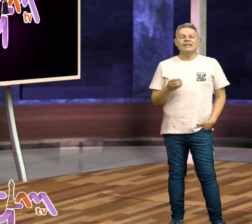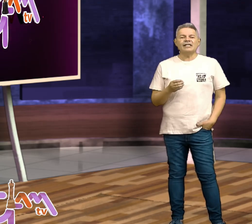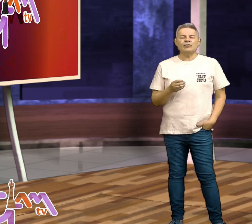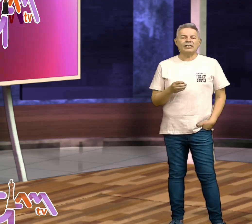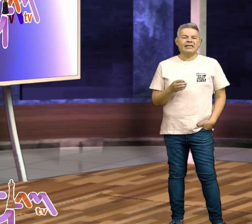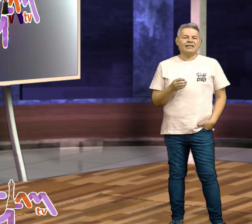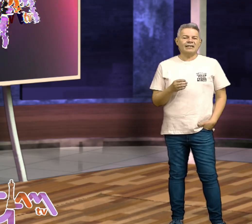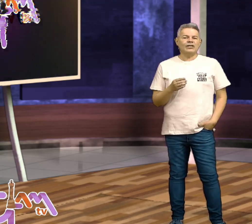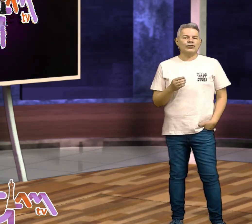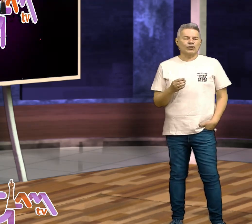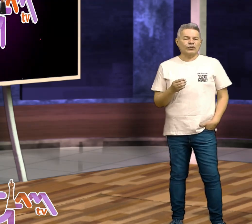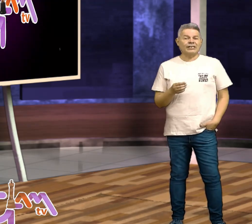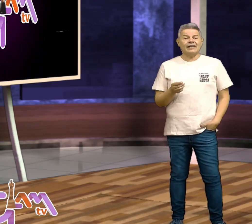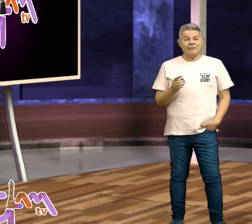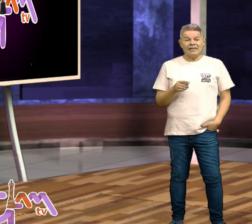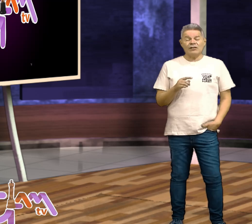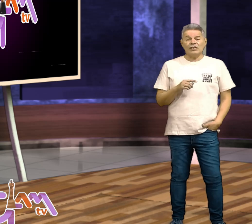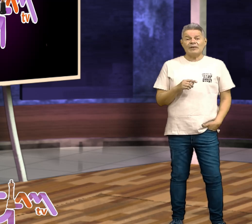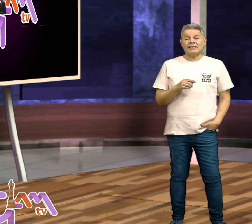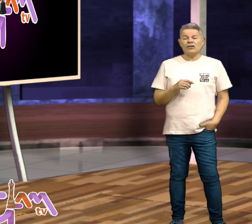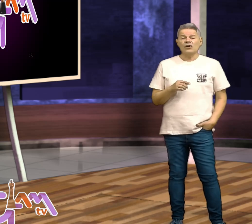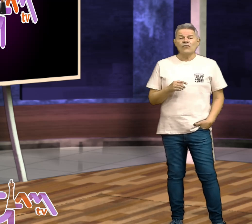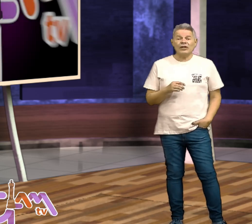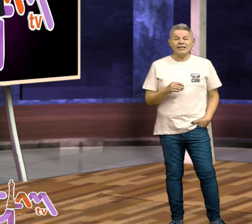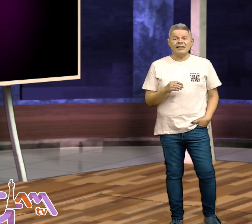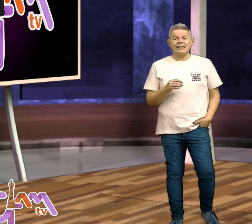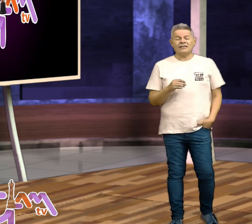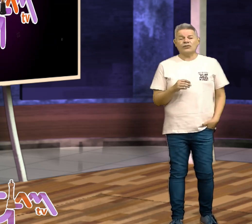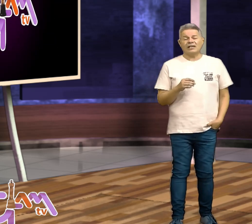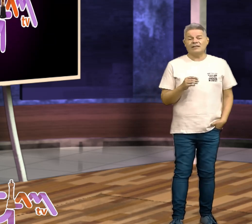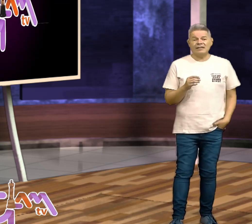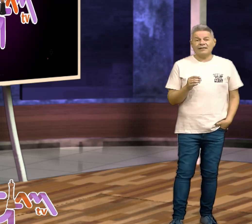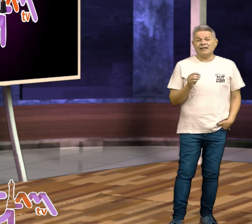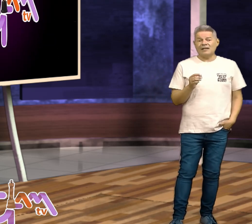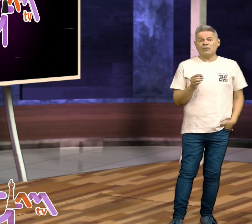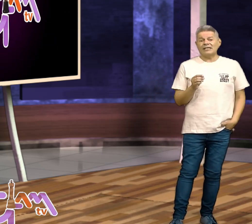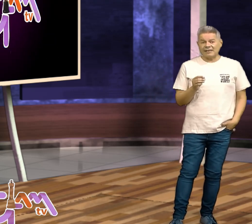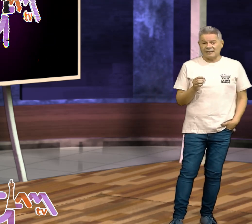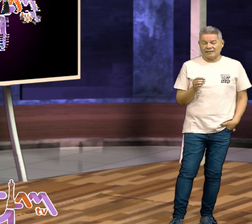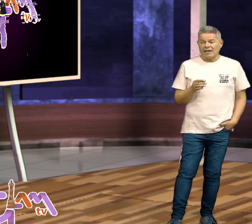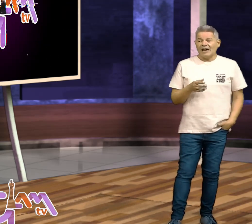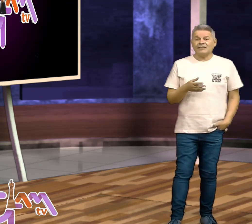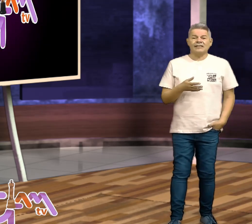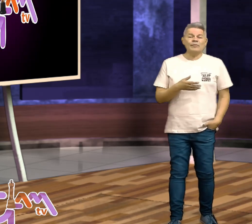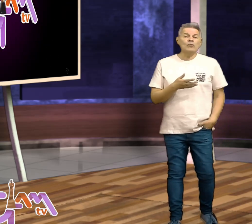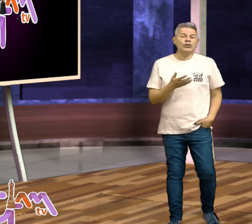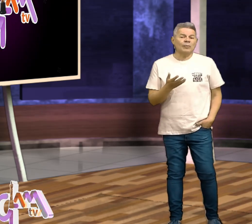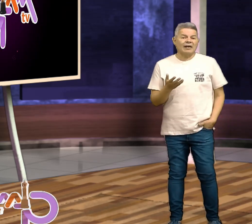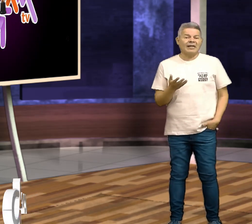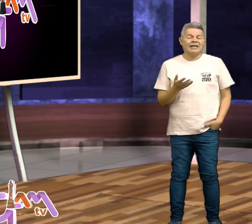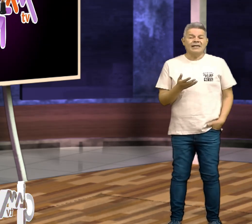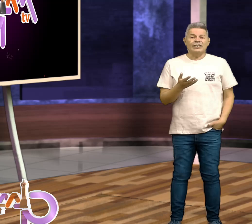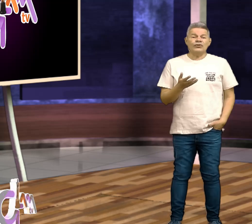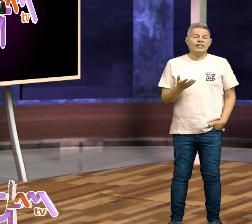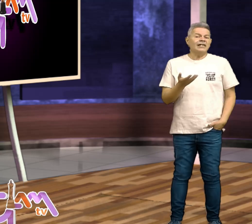día, dijimos que era el Día de los Sordos. Y además, el lunes pasado fue el Día de la Lengua de Señas. Así que tenemos mucho